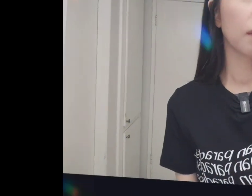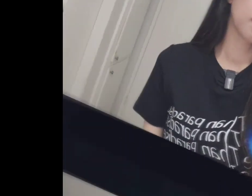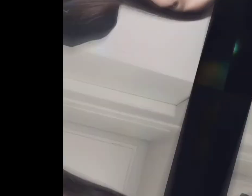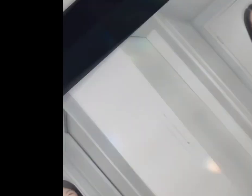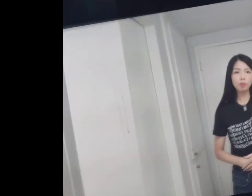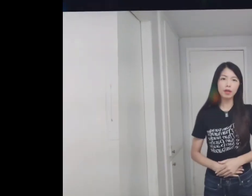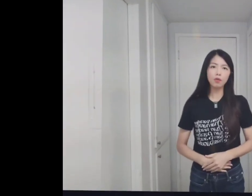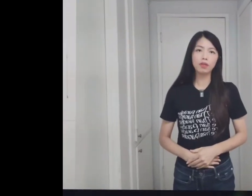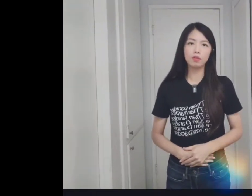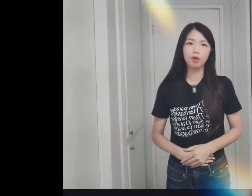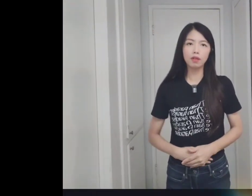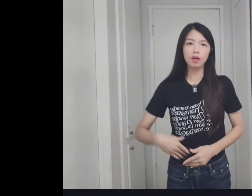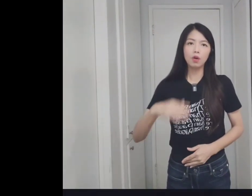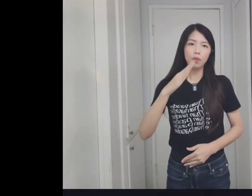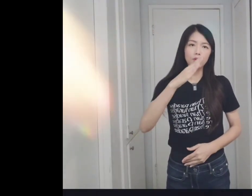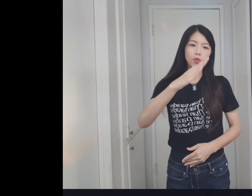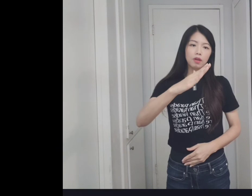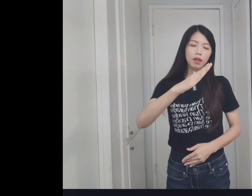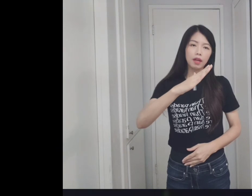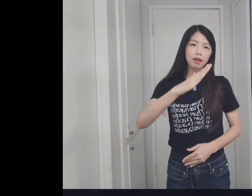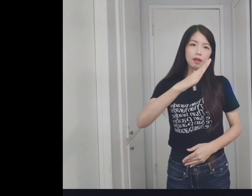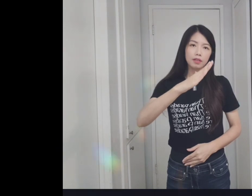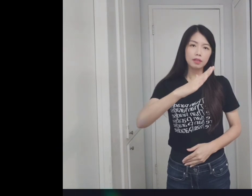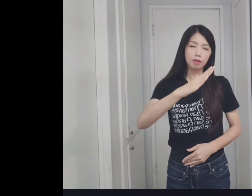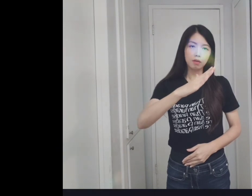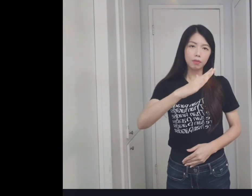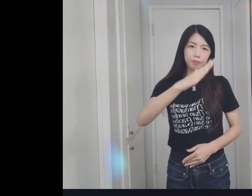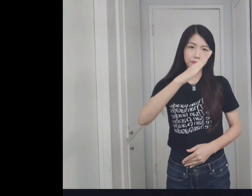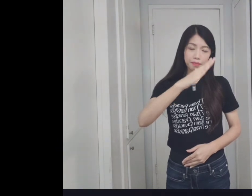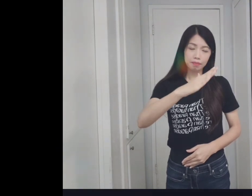들어와. 소망이라고 한 뜻의 수어는 왼손을 이렇게